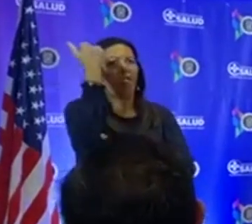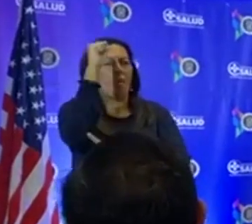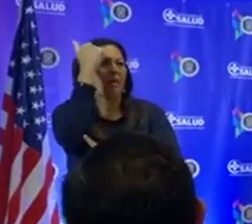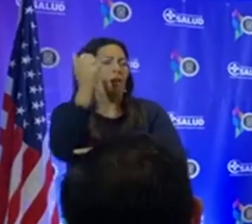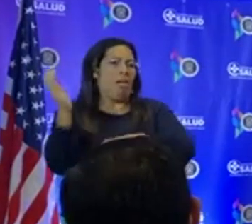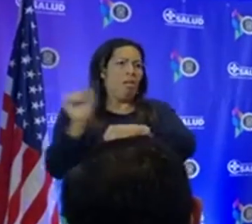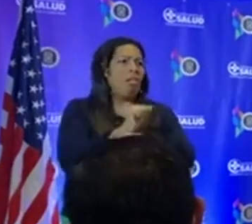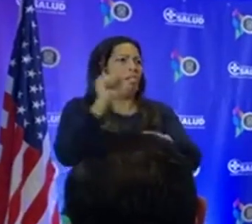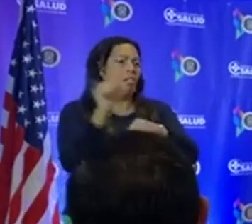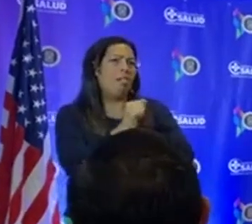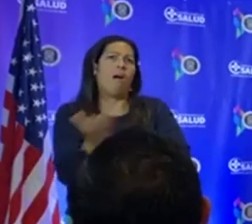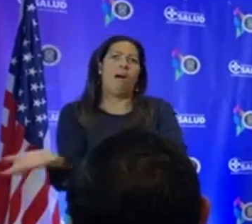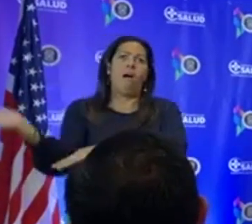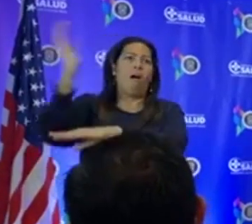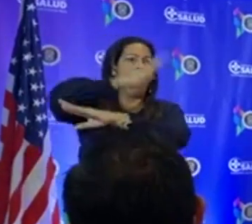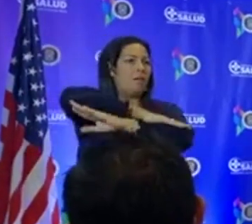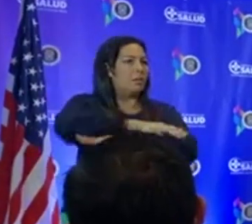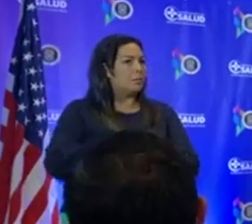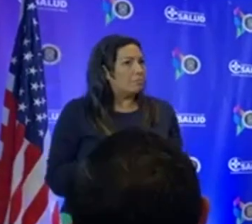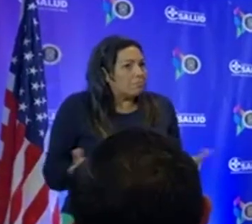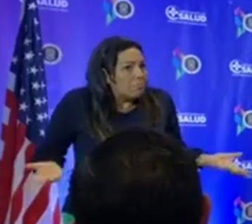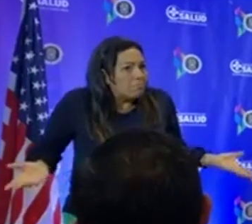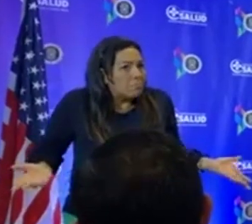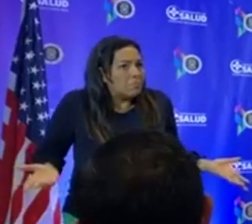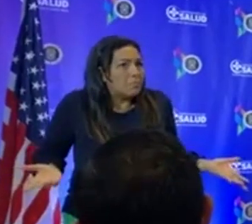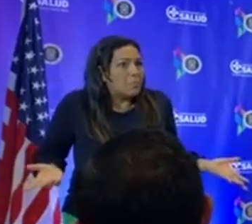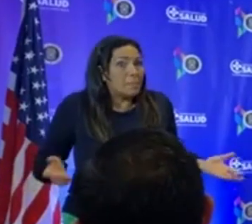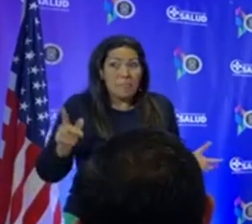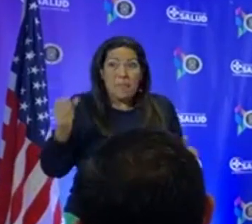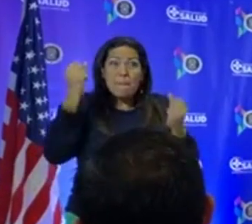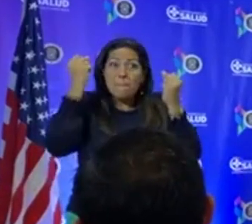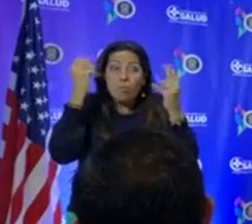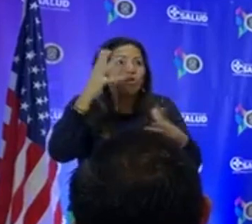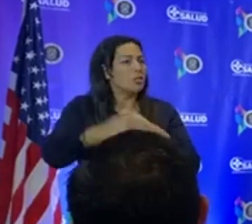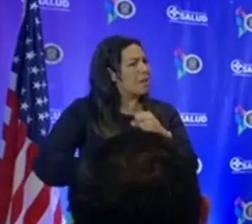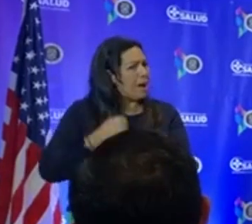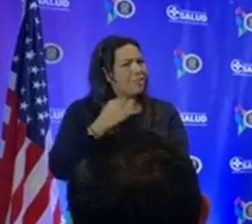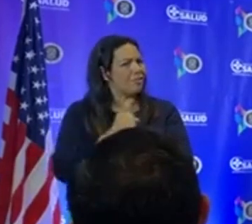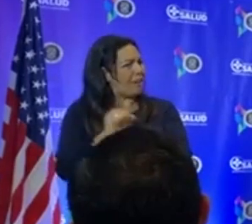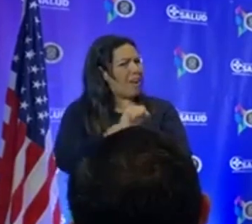Salud. Aquí hay muchas personas que tienen una carrera de años, y no es